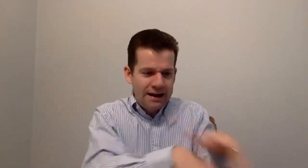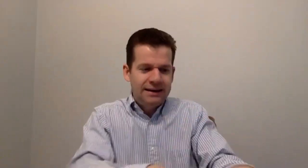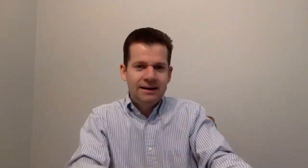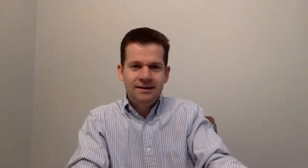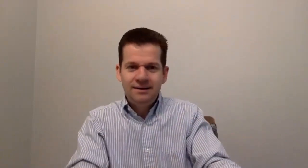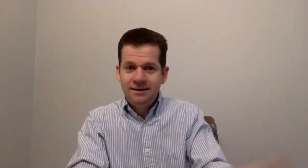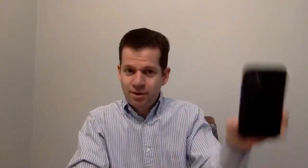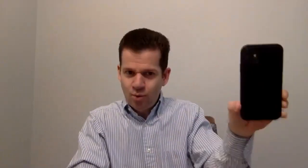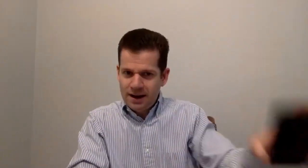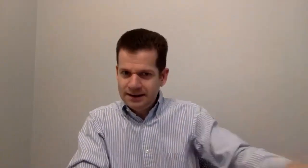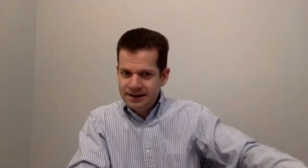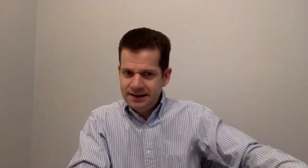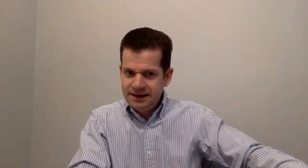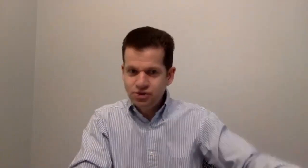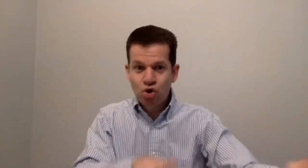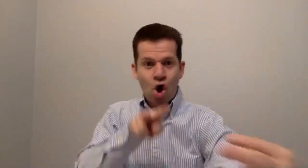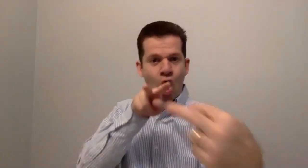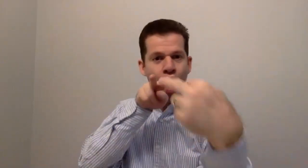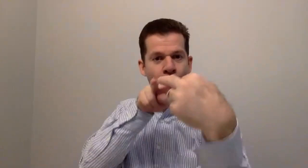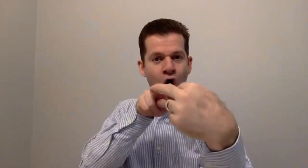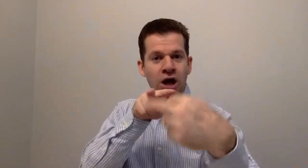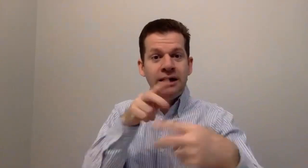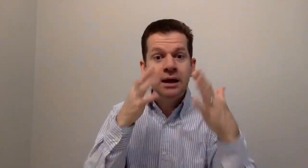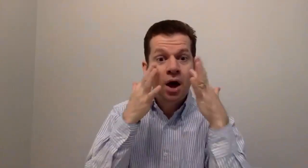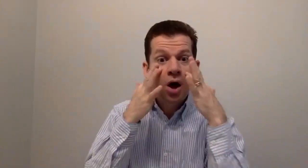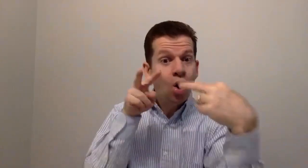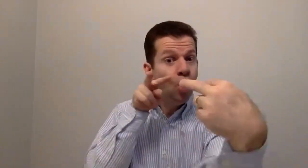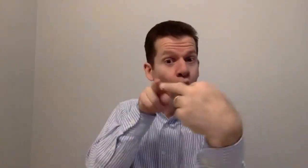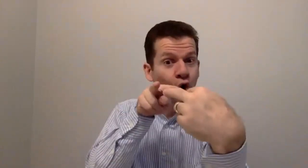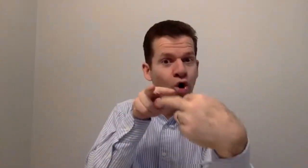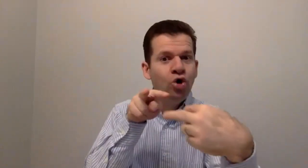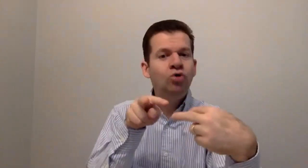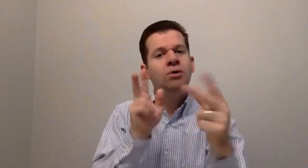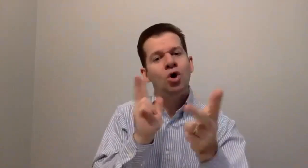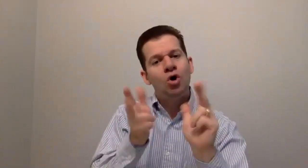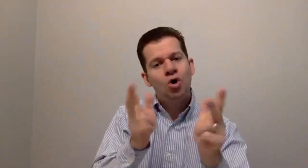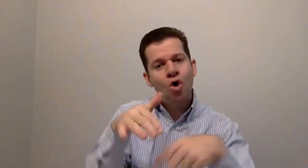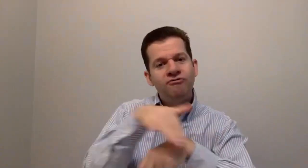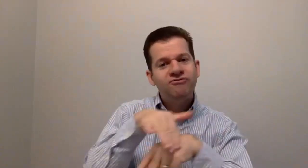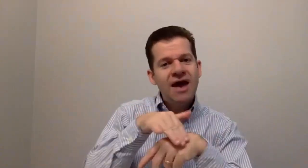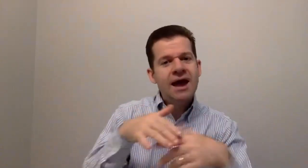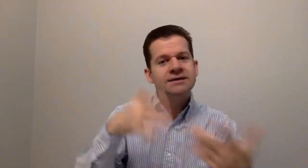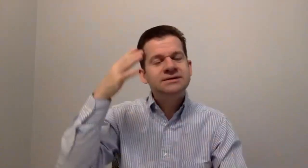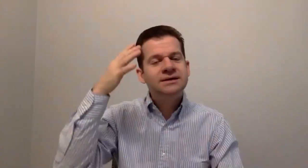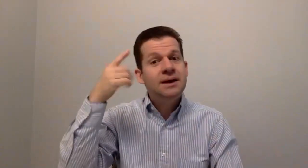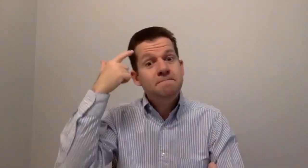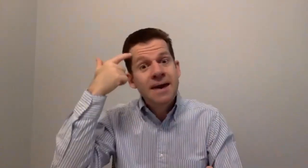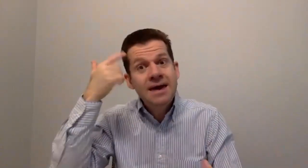guarda, guarda isso, olhe, olho, converse,